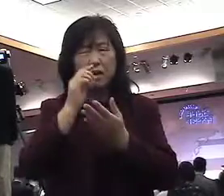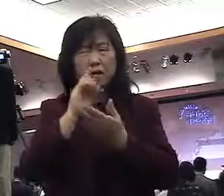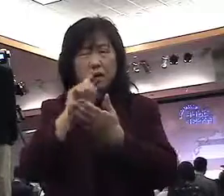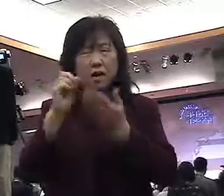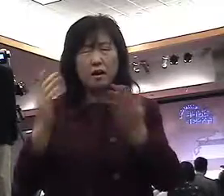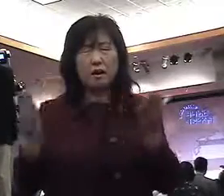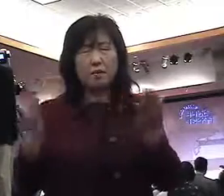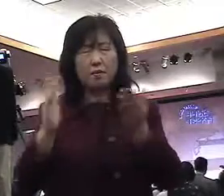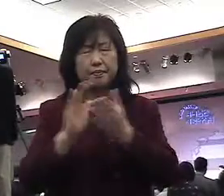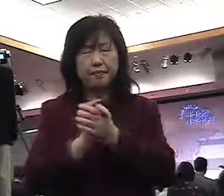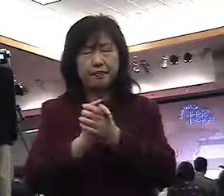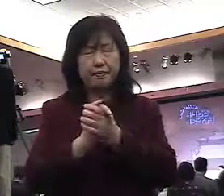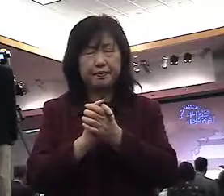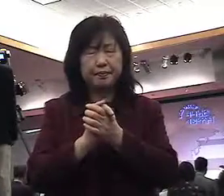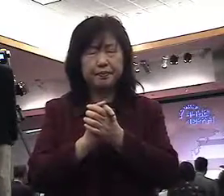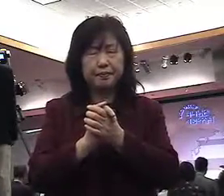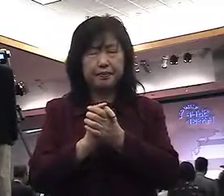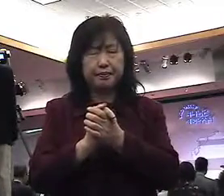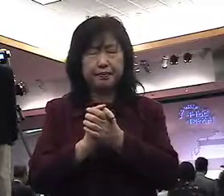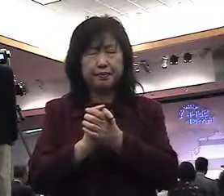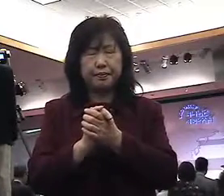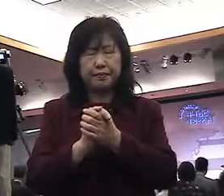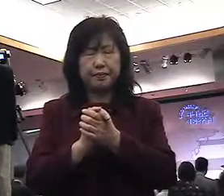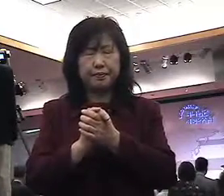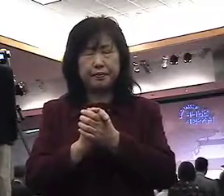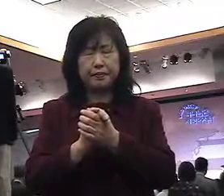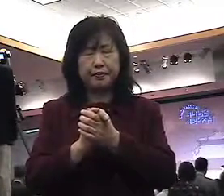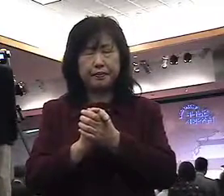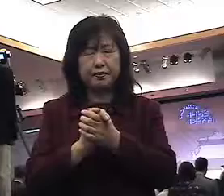기도드리옵나이다. 아멘.